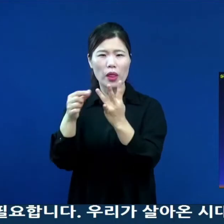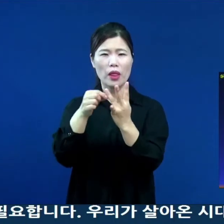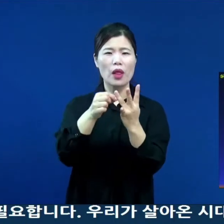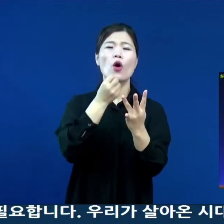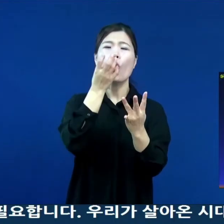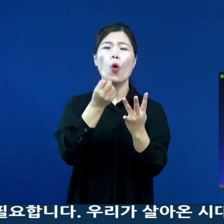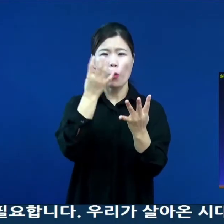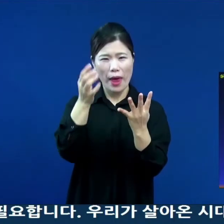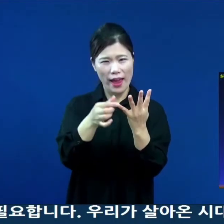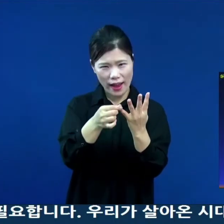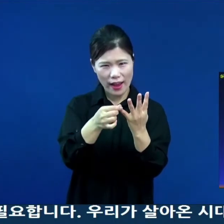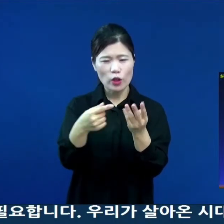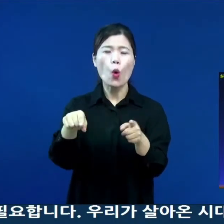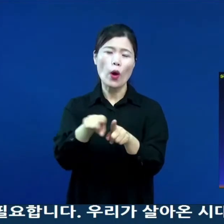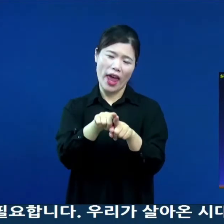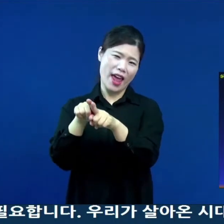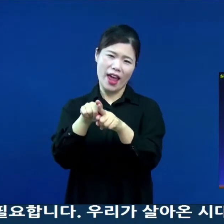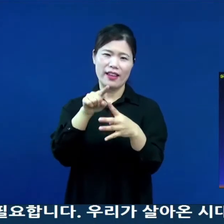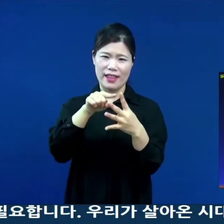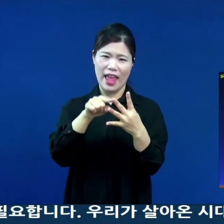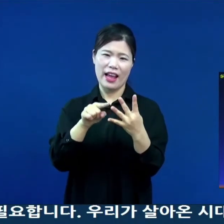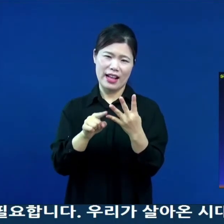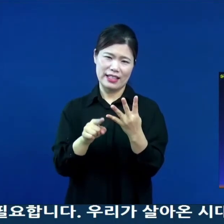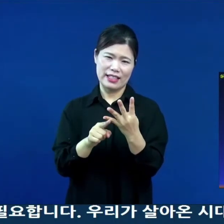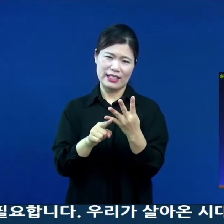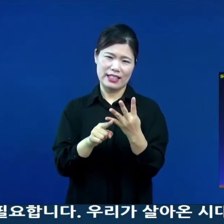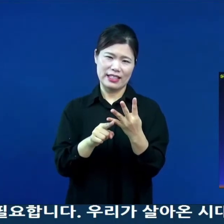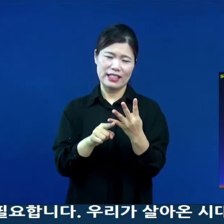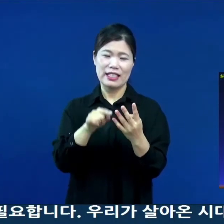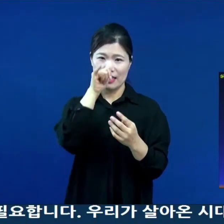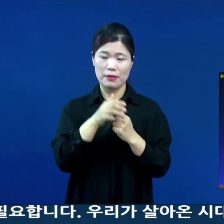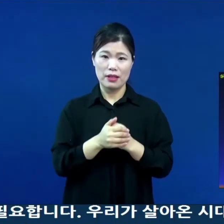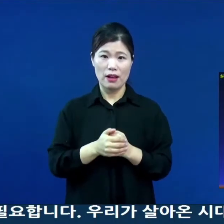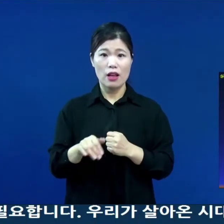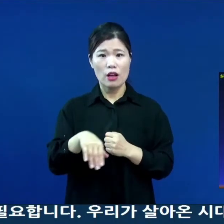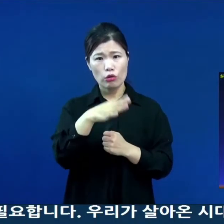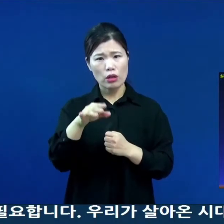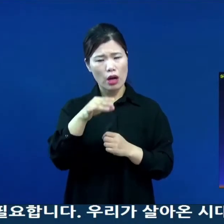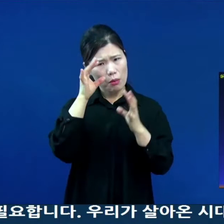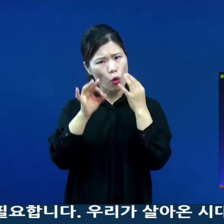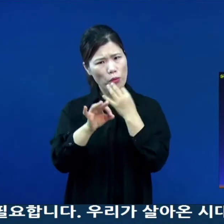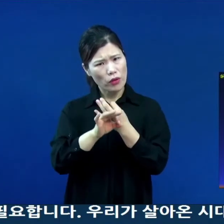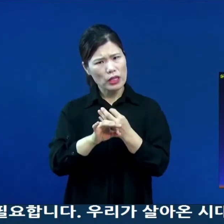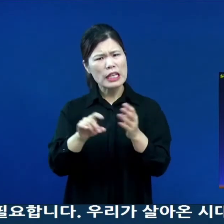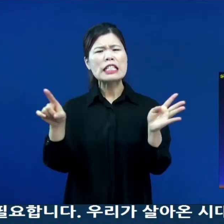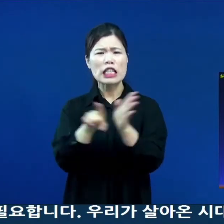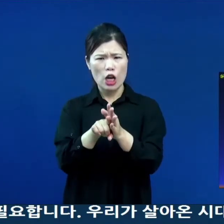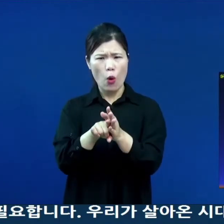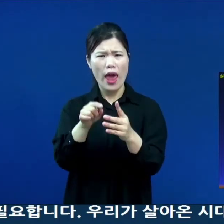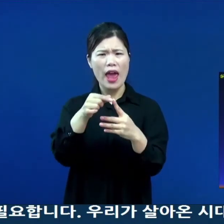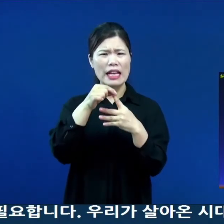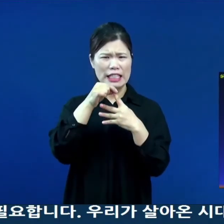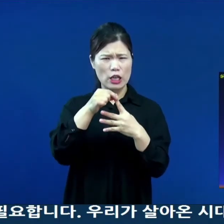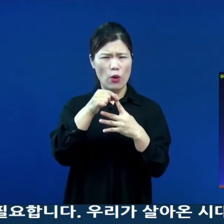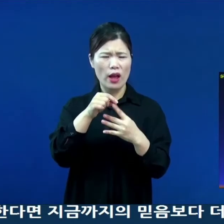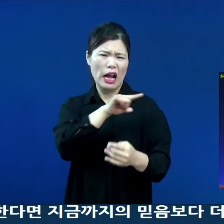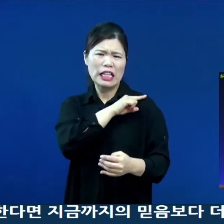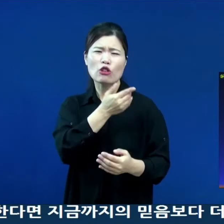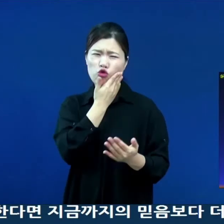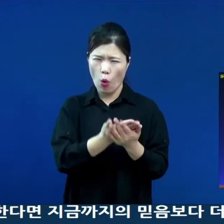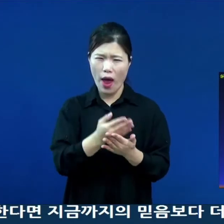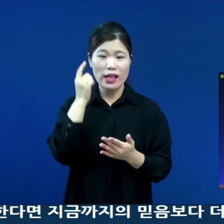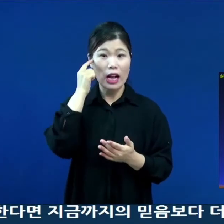고백, 동행입니다. 저는 이 네 가지 요소 중에 우리가 보통 믿음하면 신뢰가 제일 중요하다고 생각하고요.